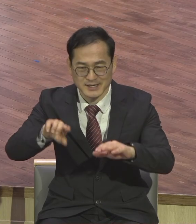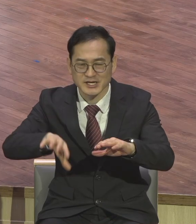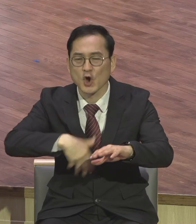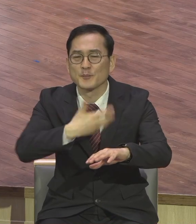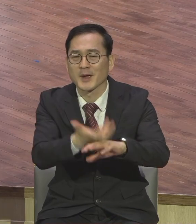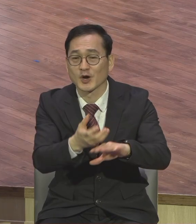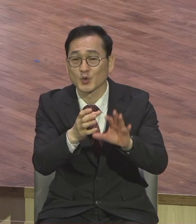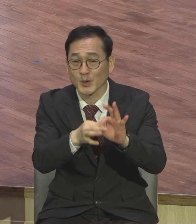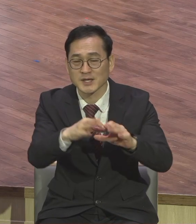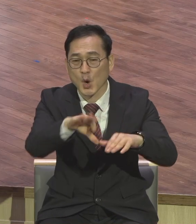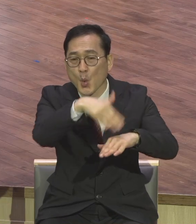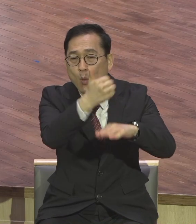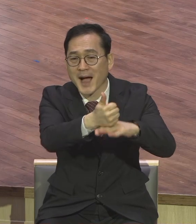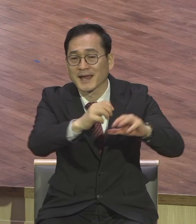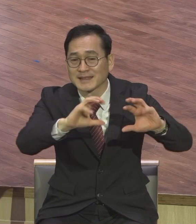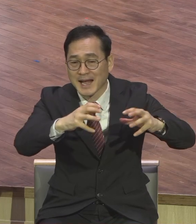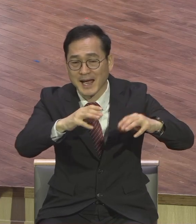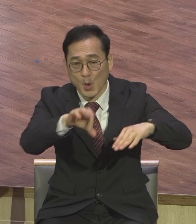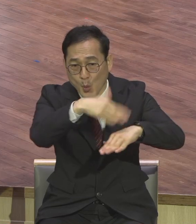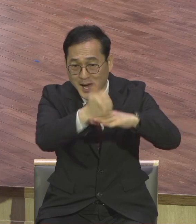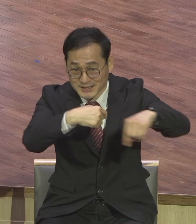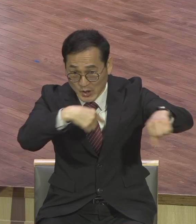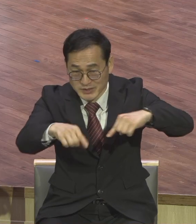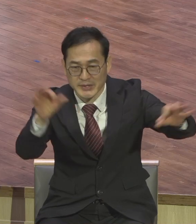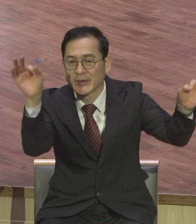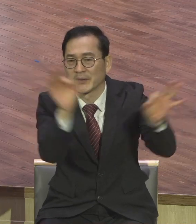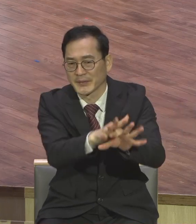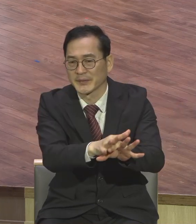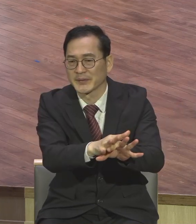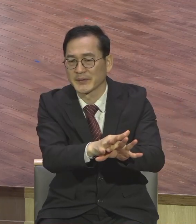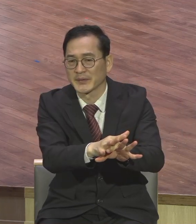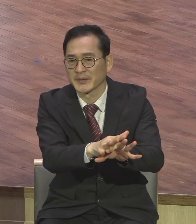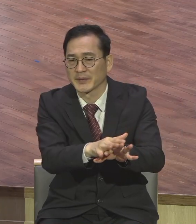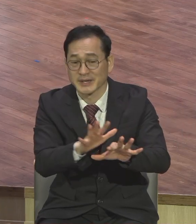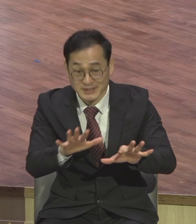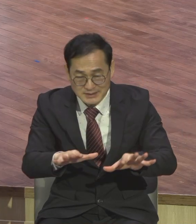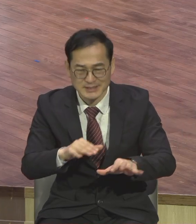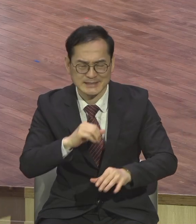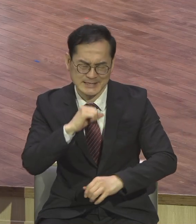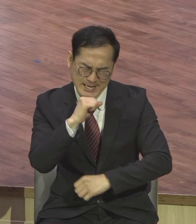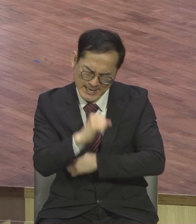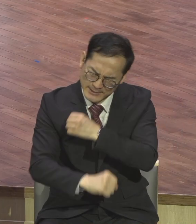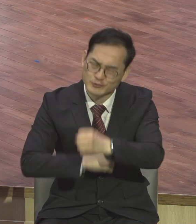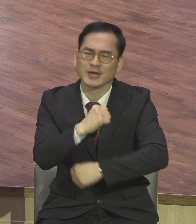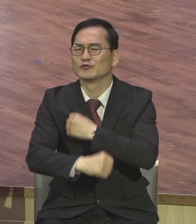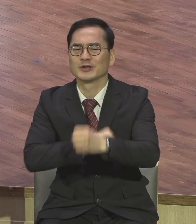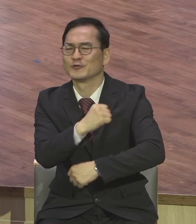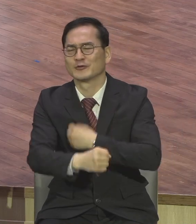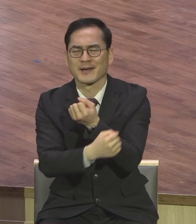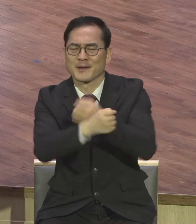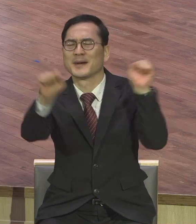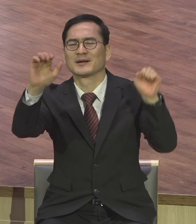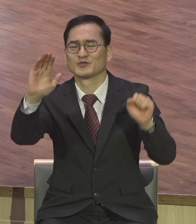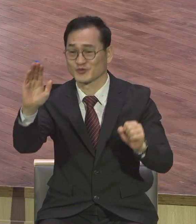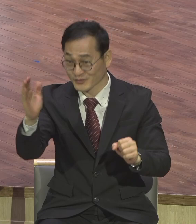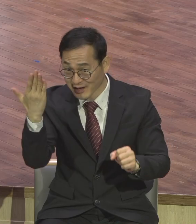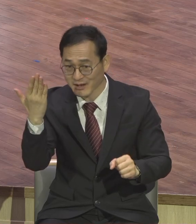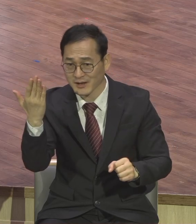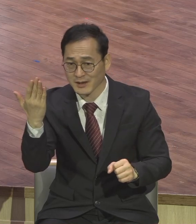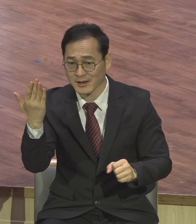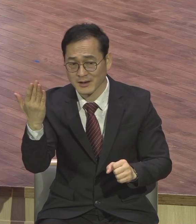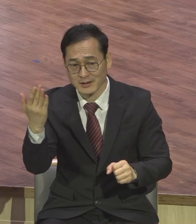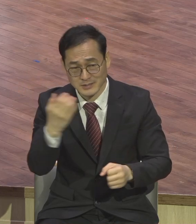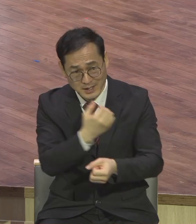왕정, 그 왕의 나라 완전히 왕정이 딱 종식되고 이제는 다 전 백성이 자유를 얻었어요. 그 자유를